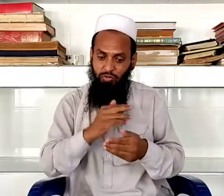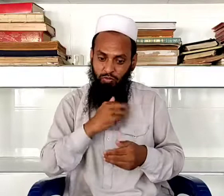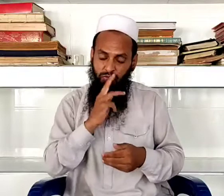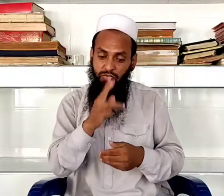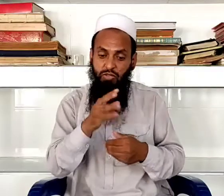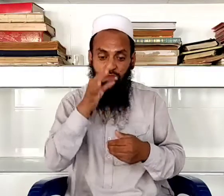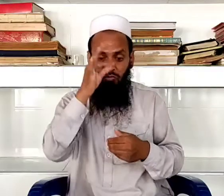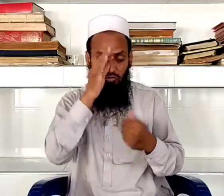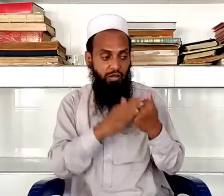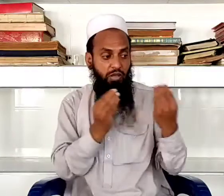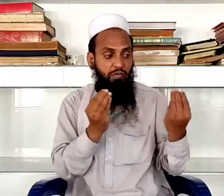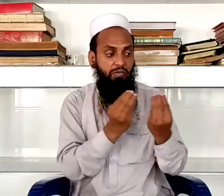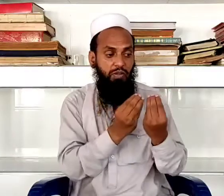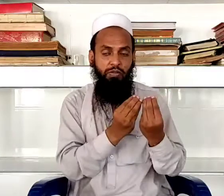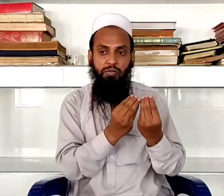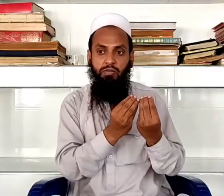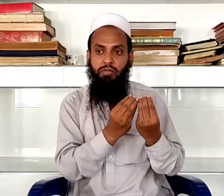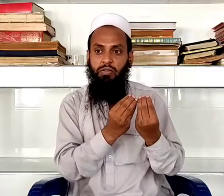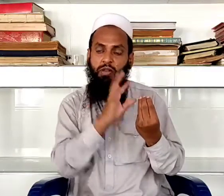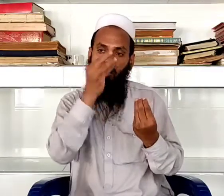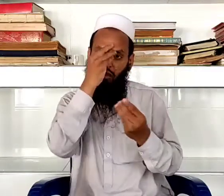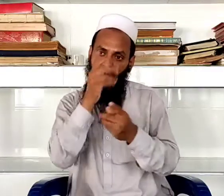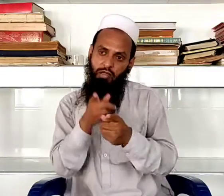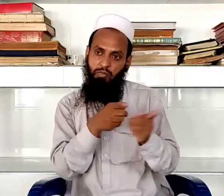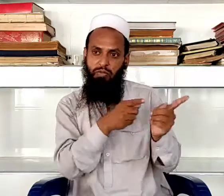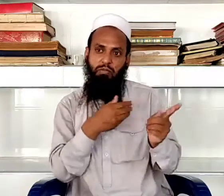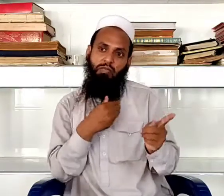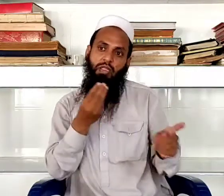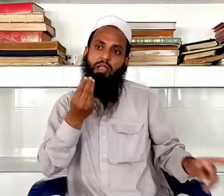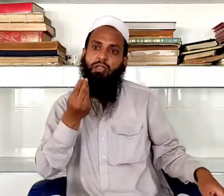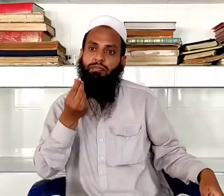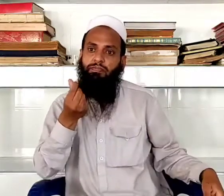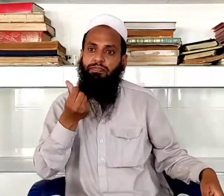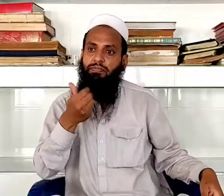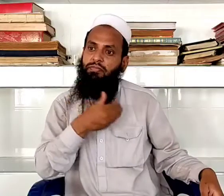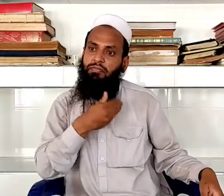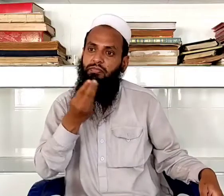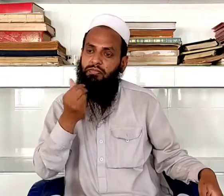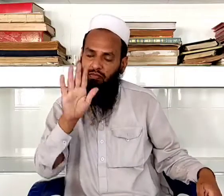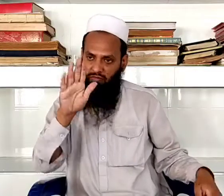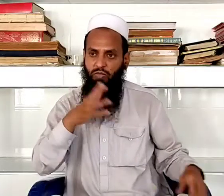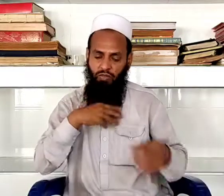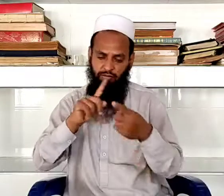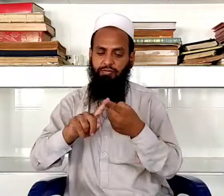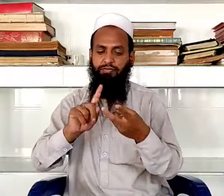अलैहि वसल्लम दे बेटी की तरफों की दामाद ने और नबी करीम सल्लल्लाहु अलैहि वसल्लम